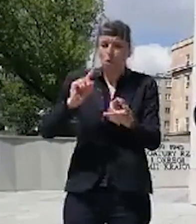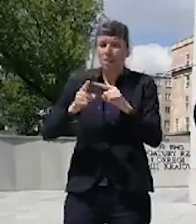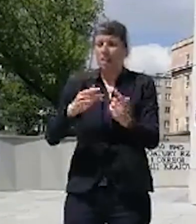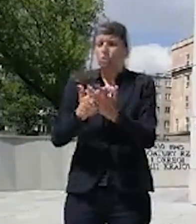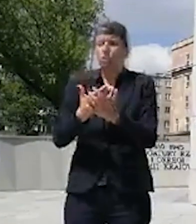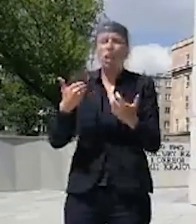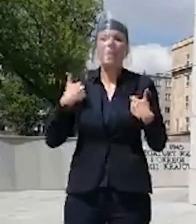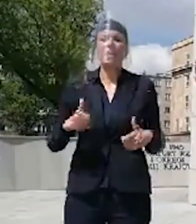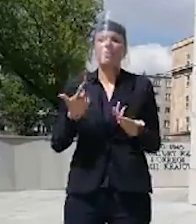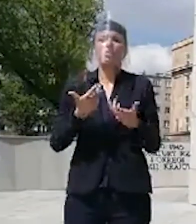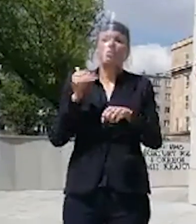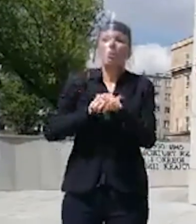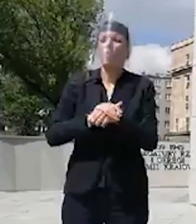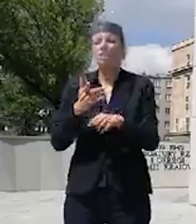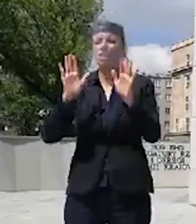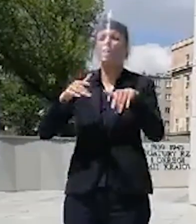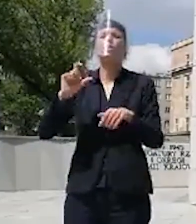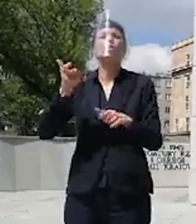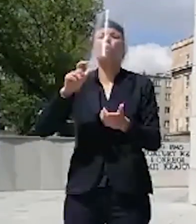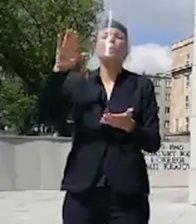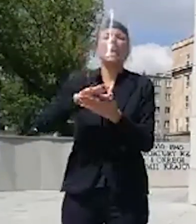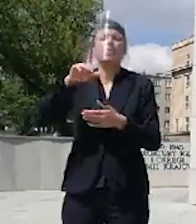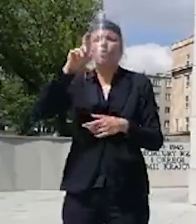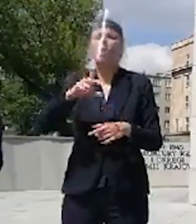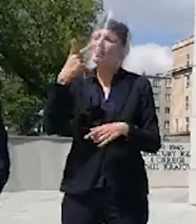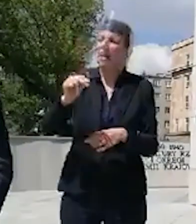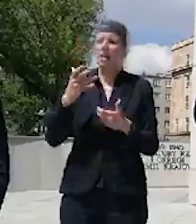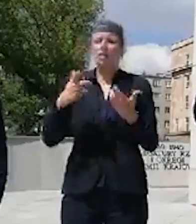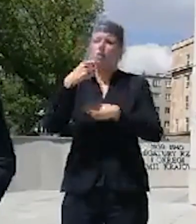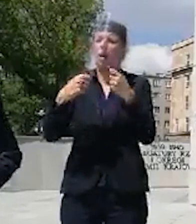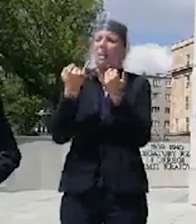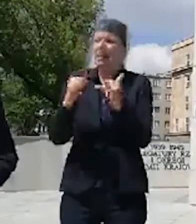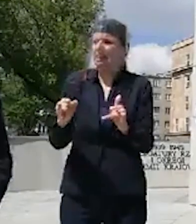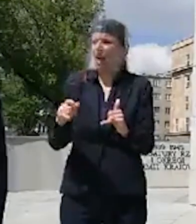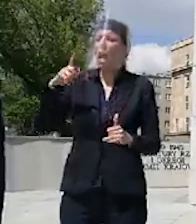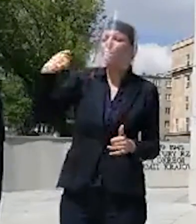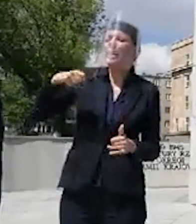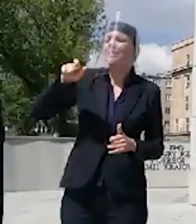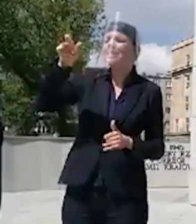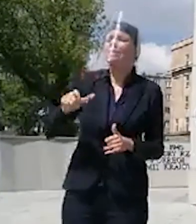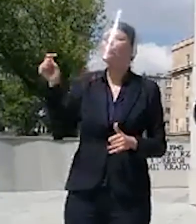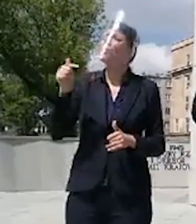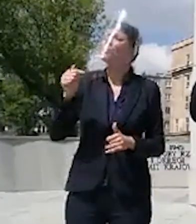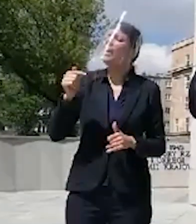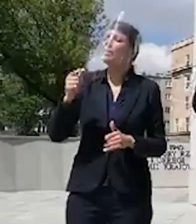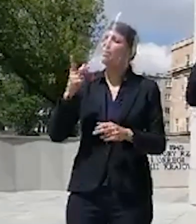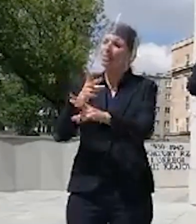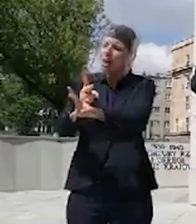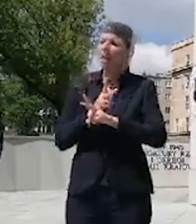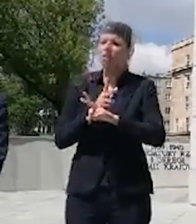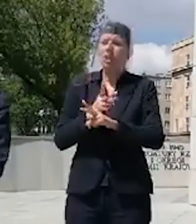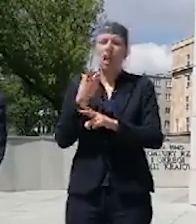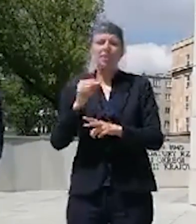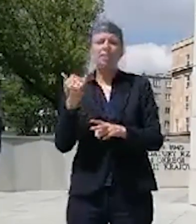PiS, PSL, ich miejsce jest w Sejmie. Niech układają rzeczy, ale prezydent powinien dzisiaj być arbitrem, a nie napastnikiem jednej z drużyn, bo wy proszę sobie